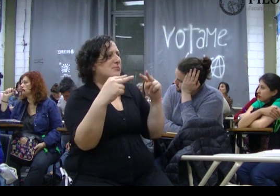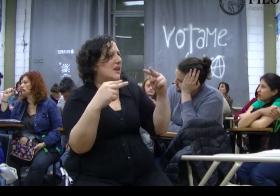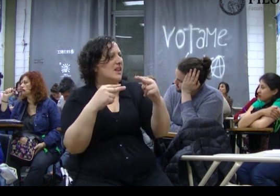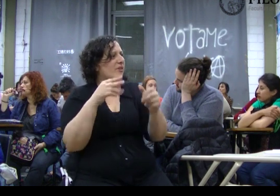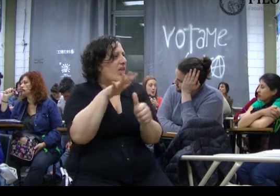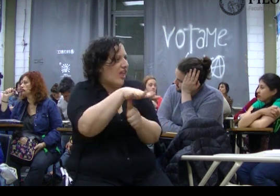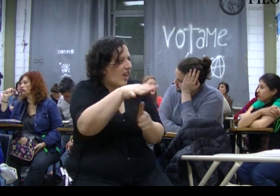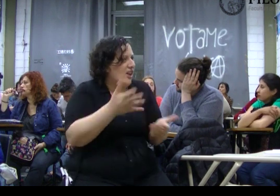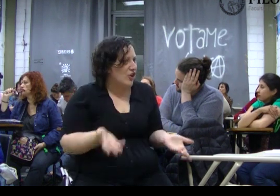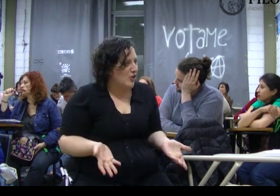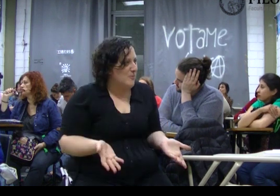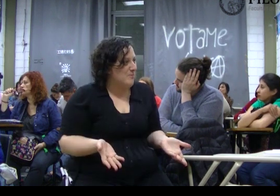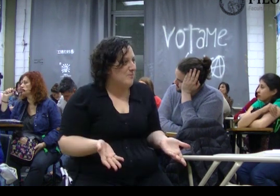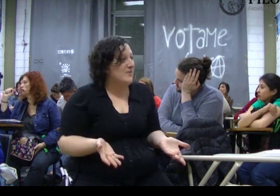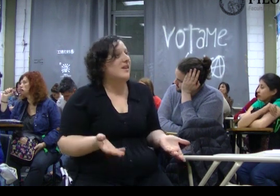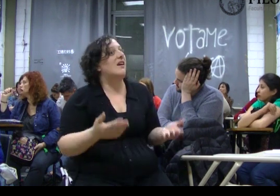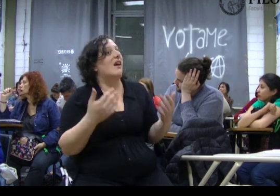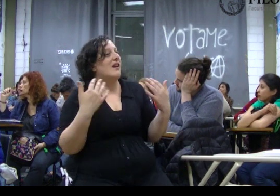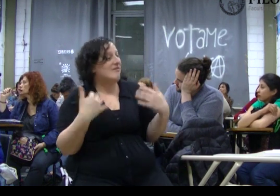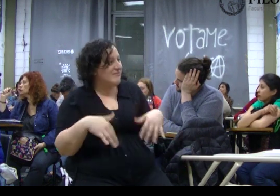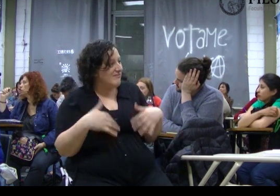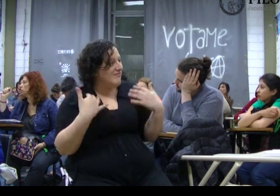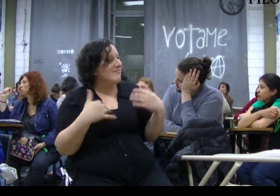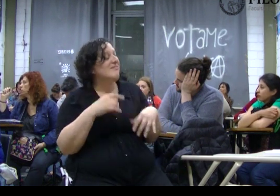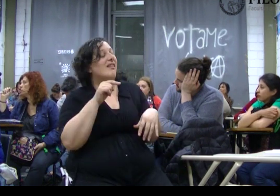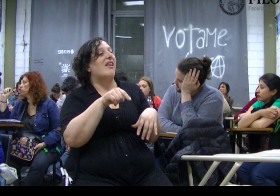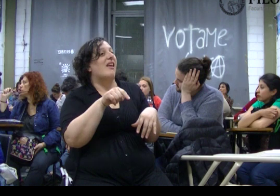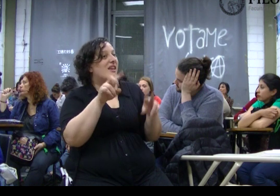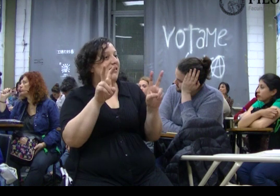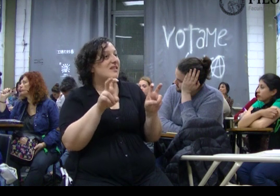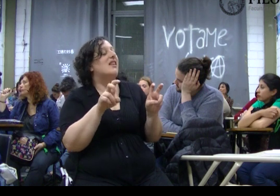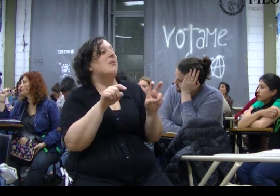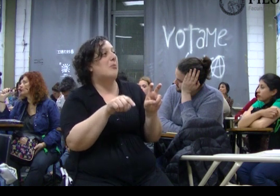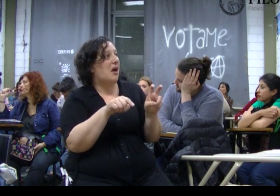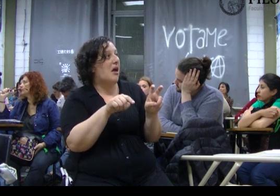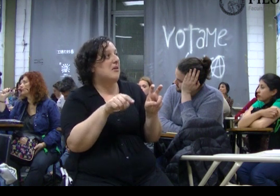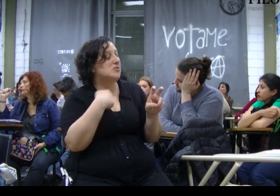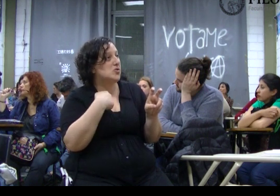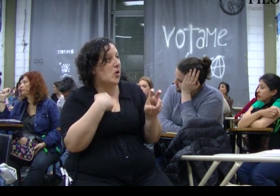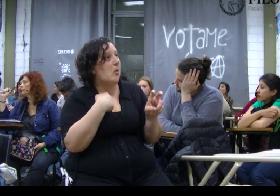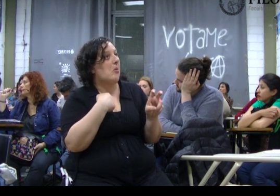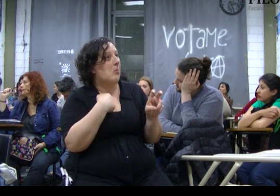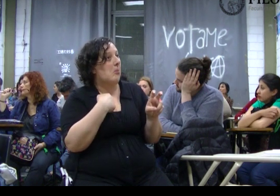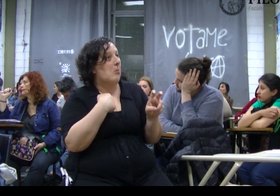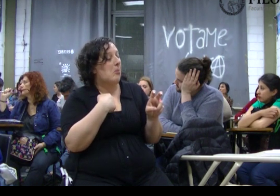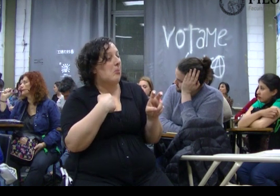ejemplo. Sobre eso, me llamaba mucho la...